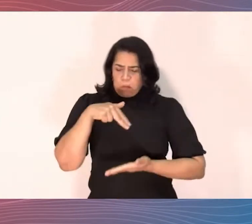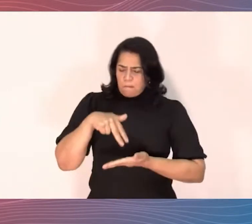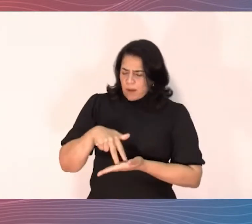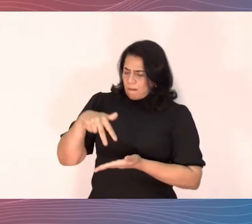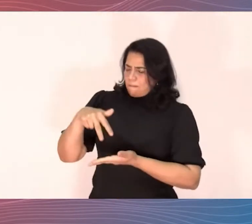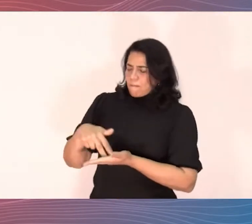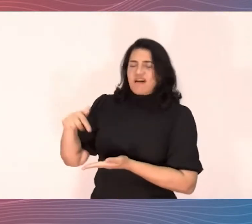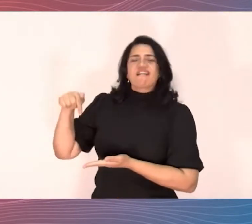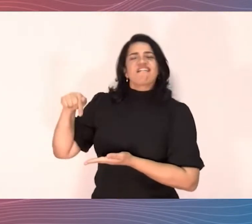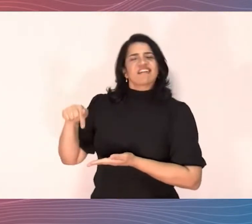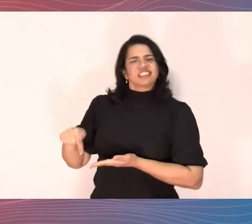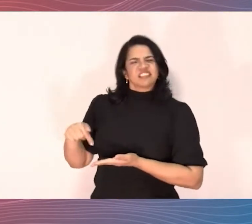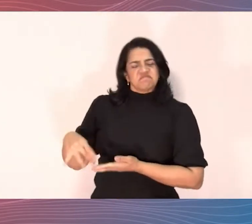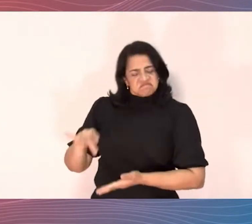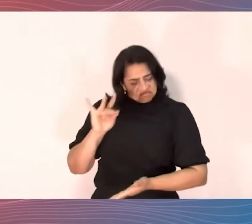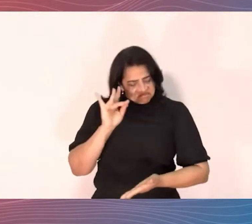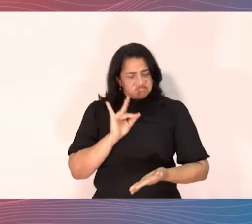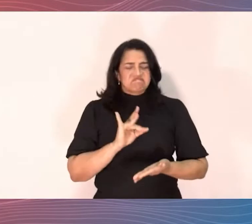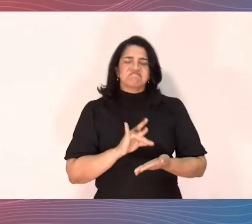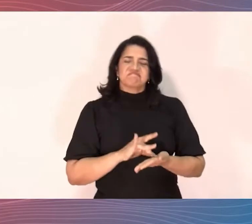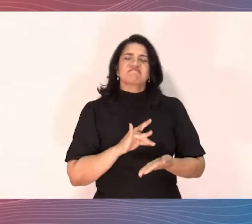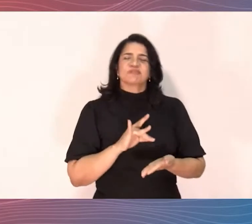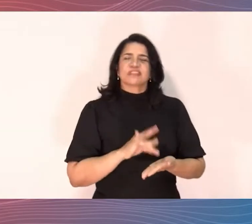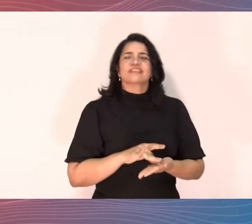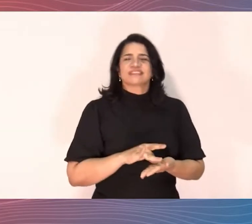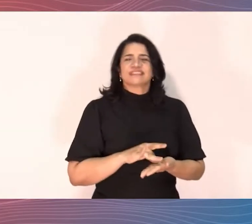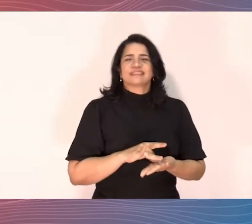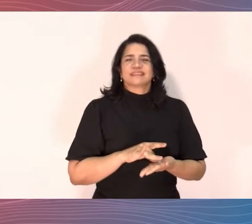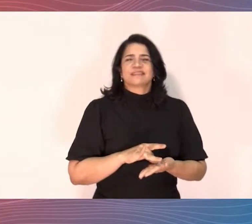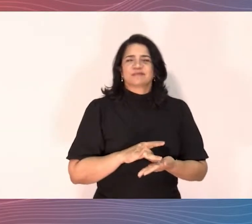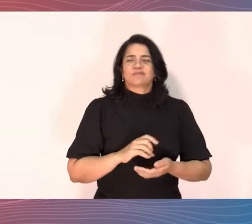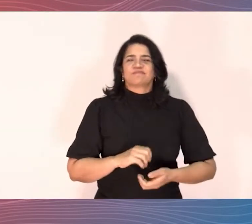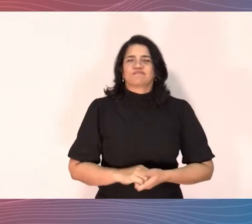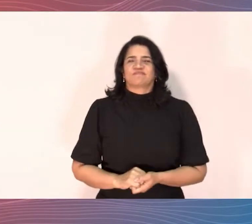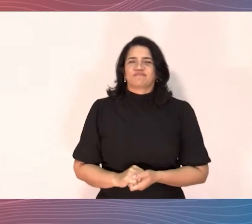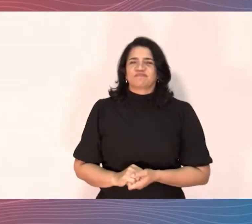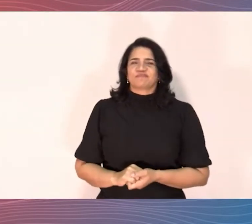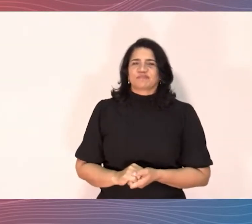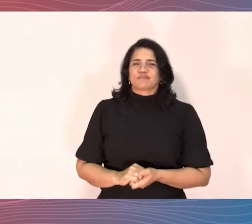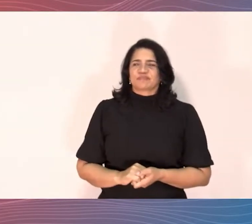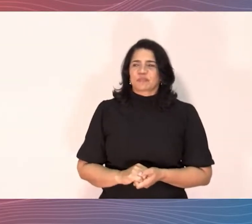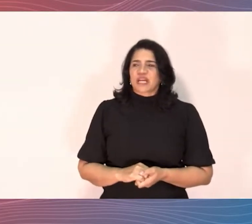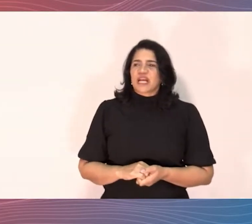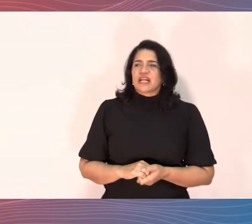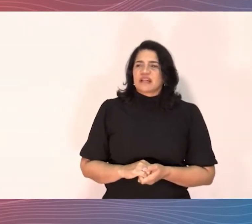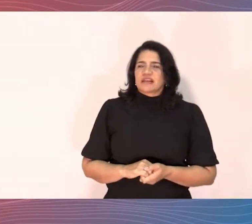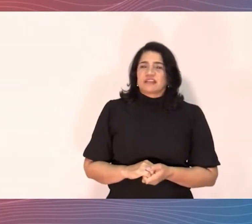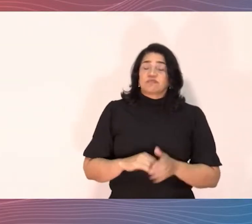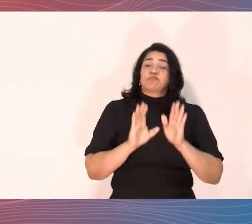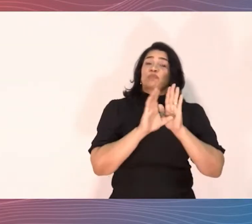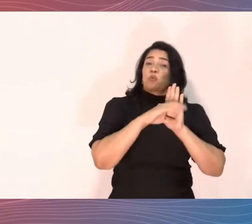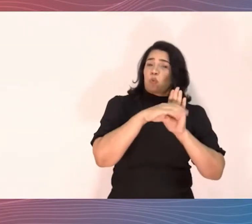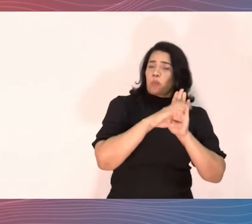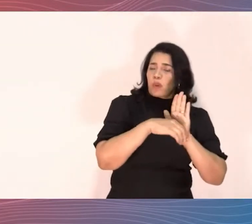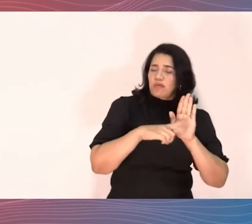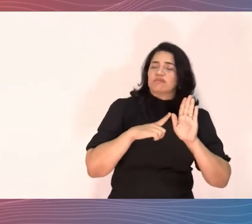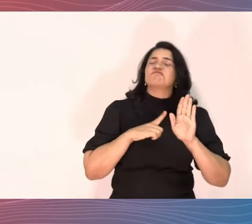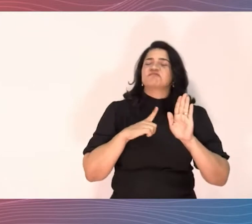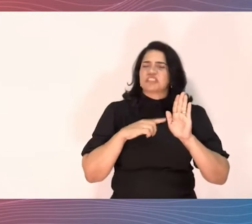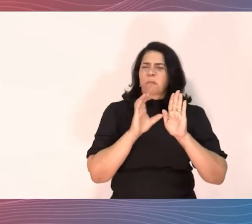tem razão de ser, tem conteúdo, tem consistência. Não é pular como todo mundo